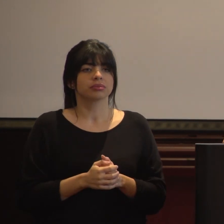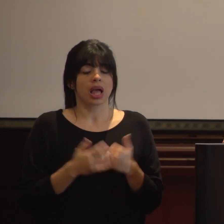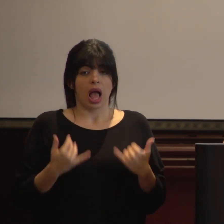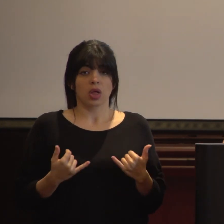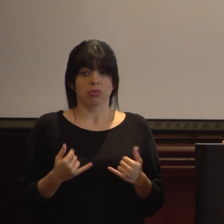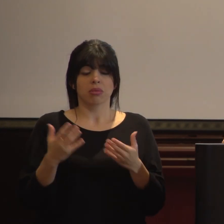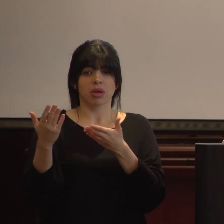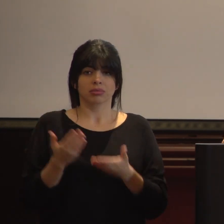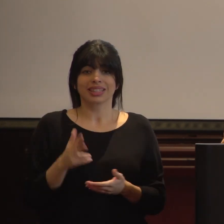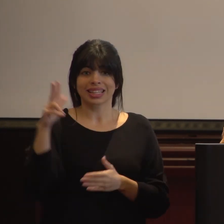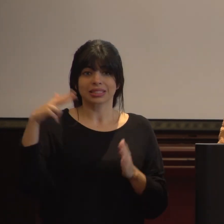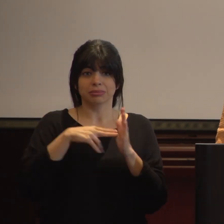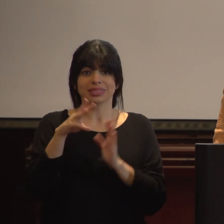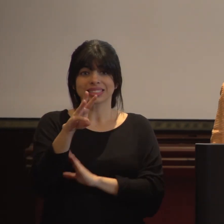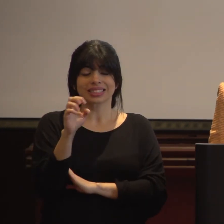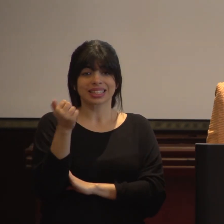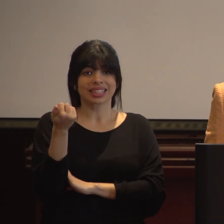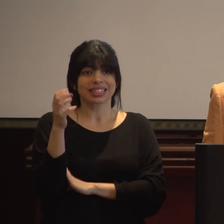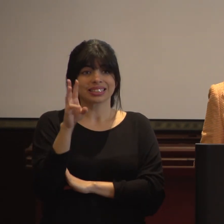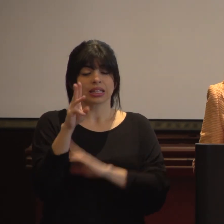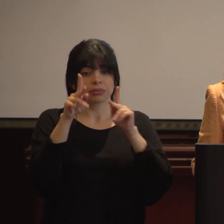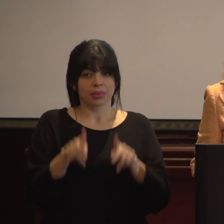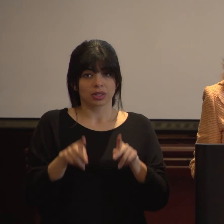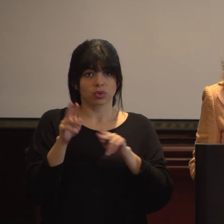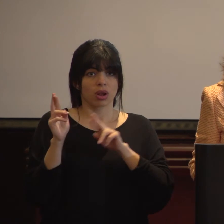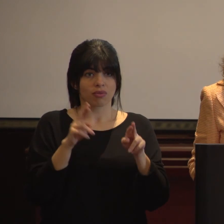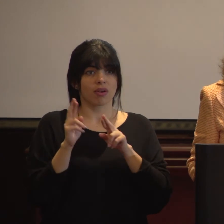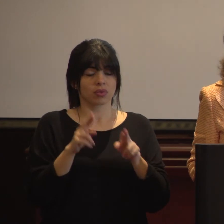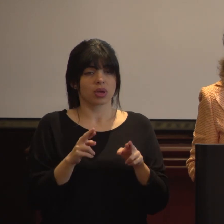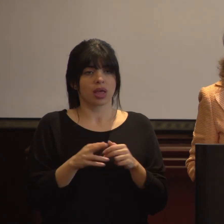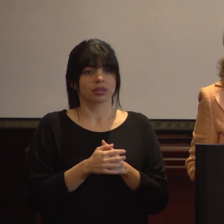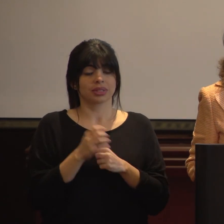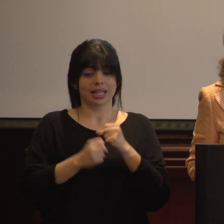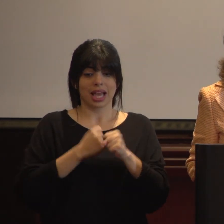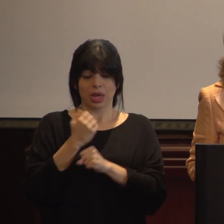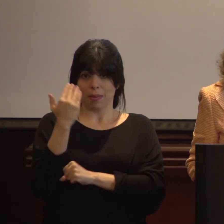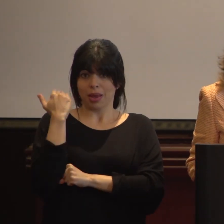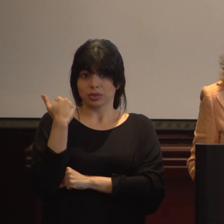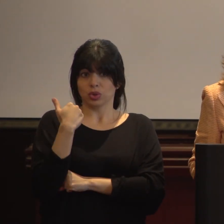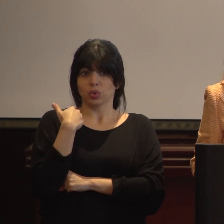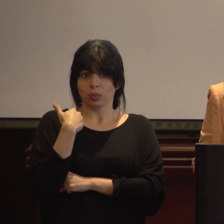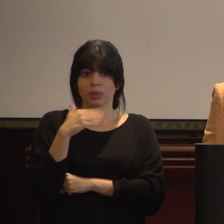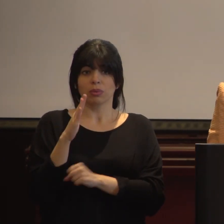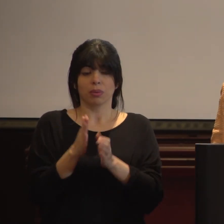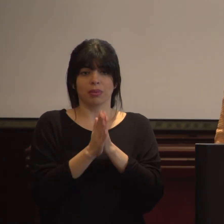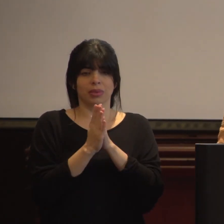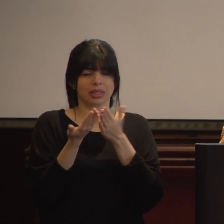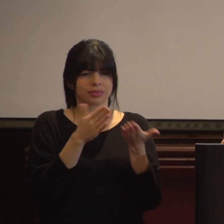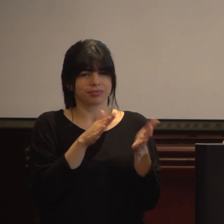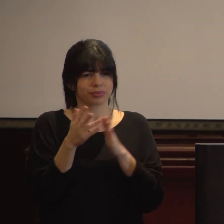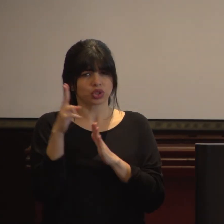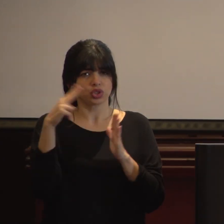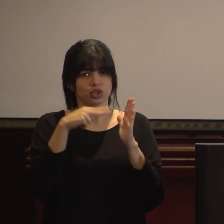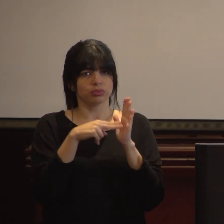acogemos 3616 personas refugiadas y el año pasado tuvimos solicitudes de alrededor